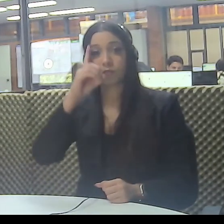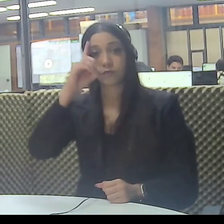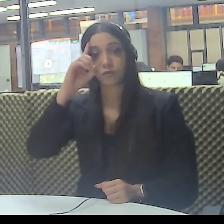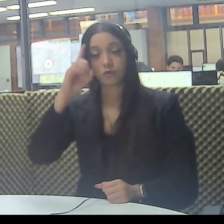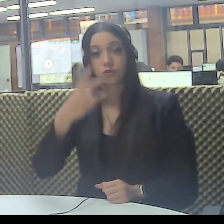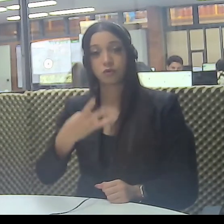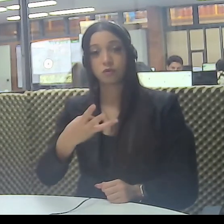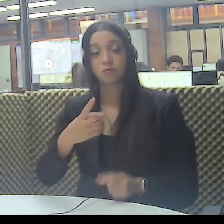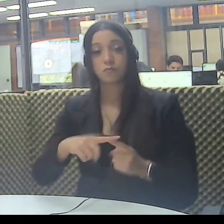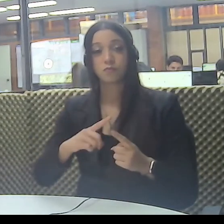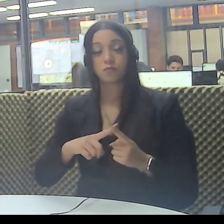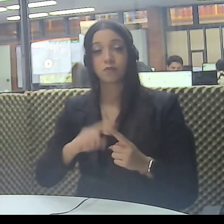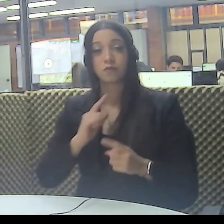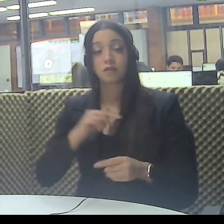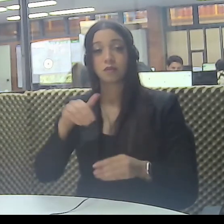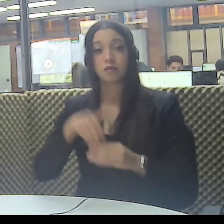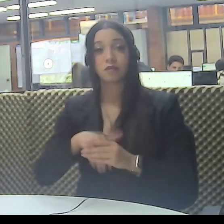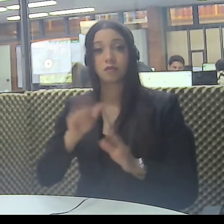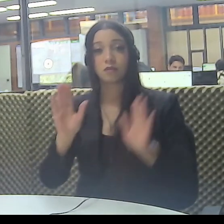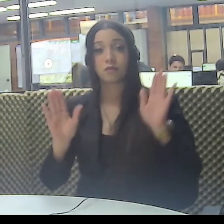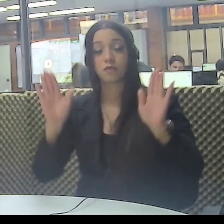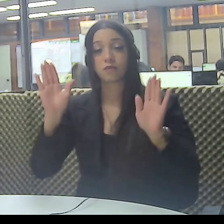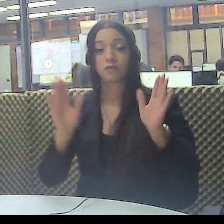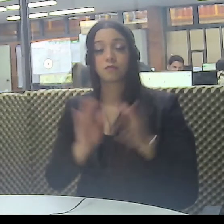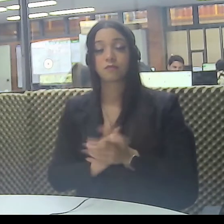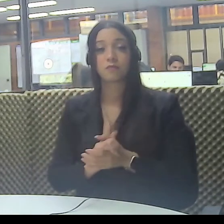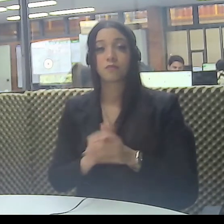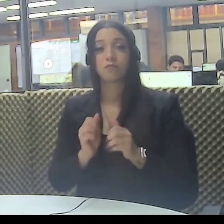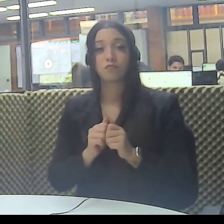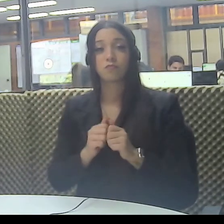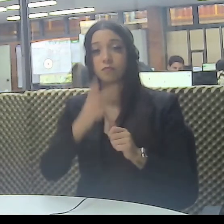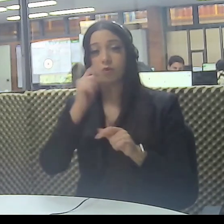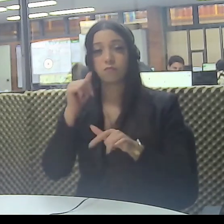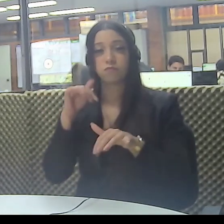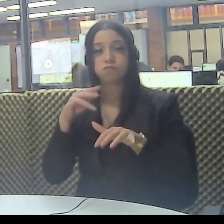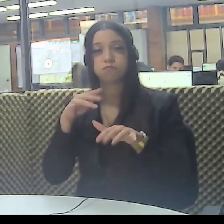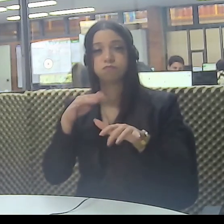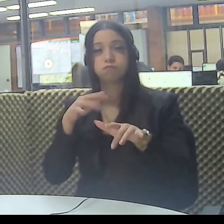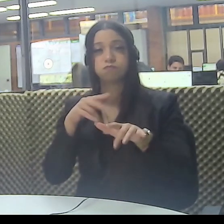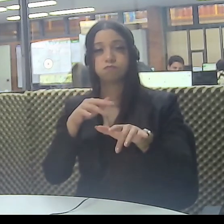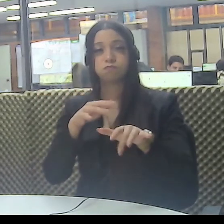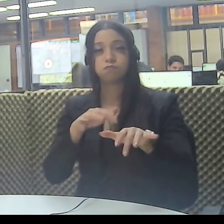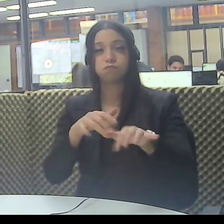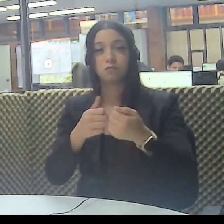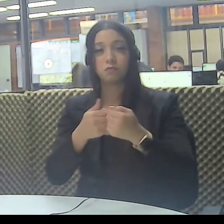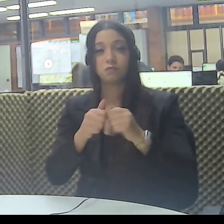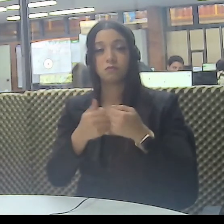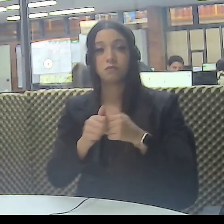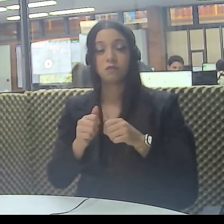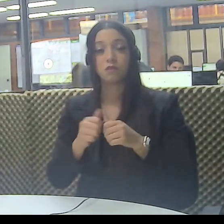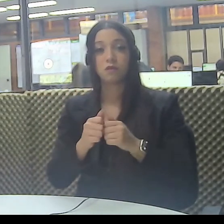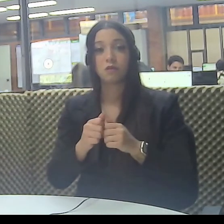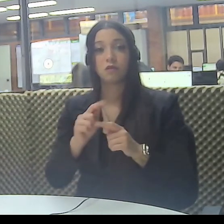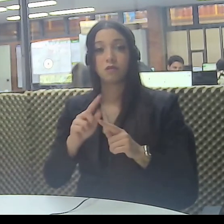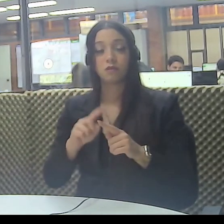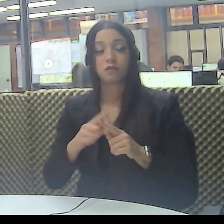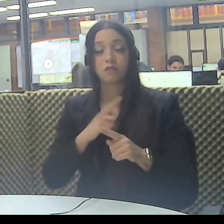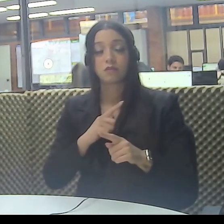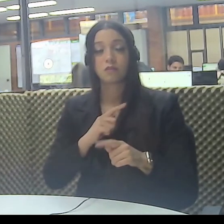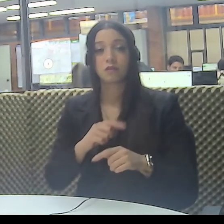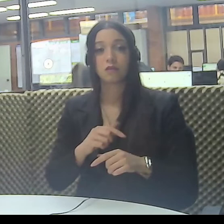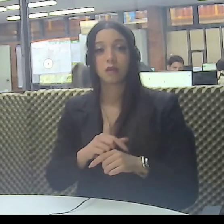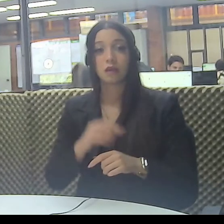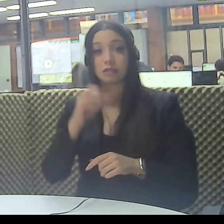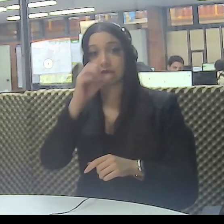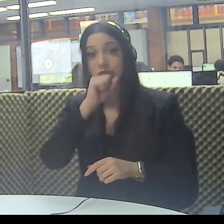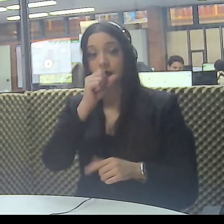3. Devido às eleições e a um fluxo maior, a tendência de um fluxo maior de passageiros, a frota de ônibus vai operar no esquema